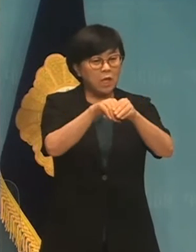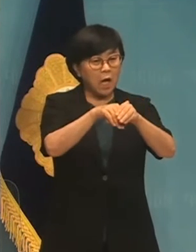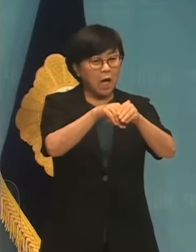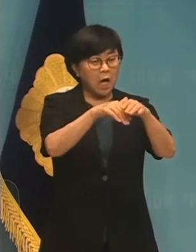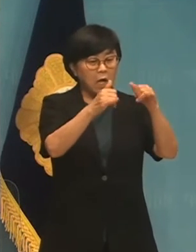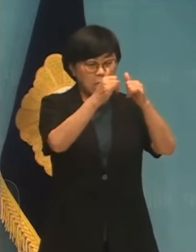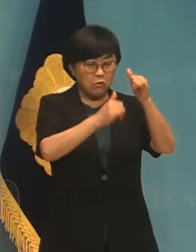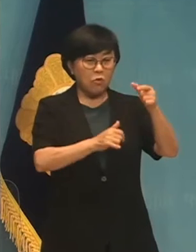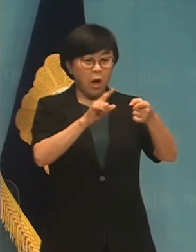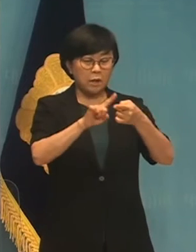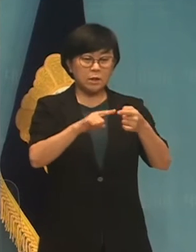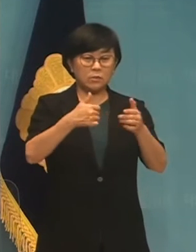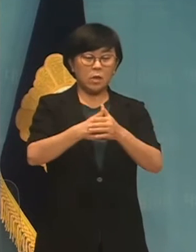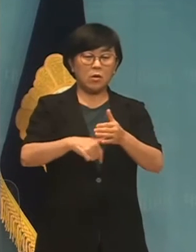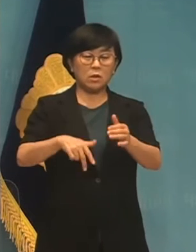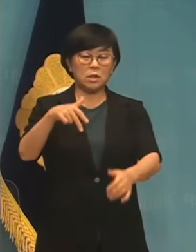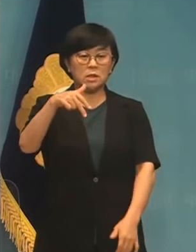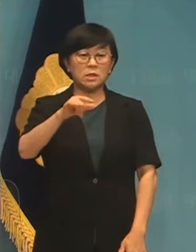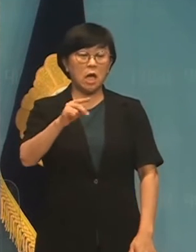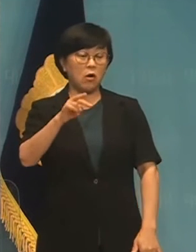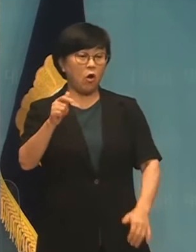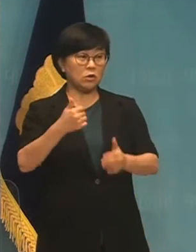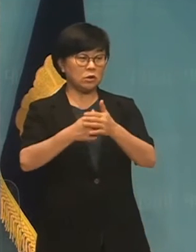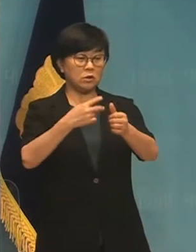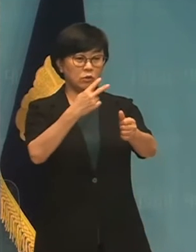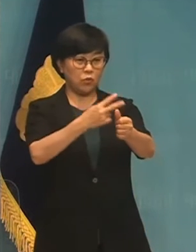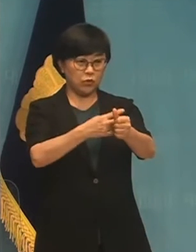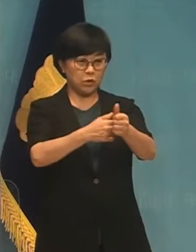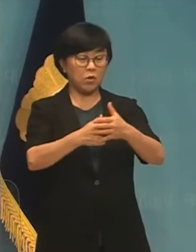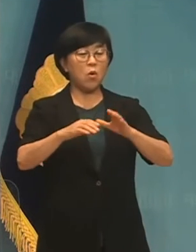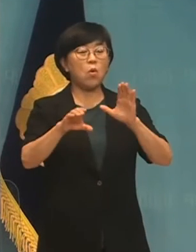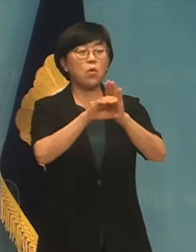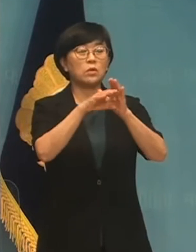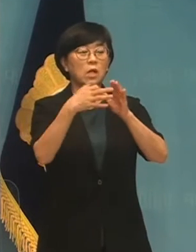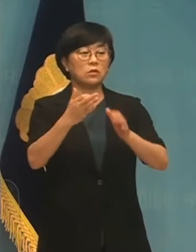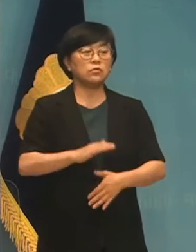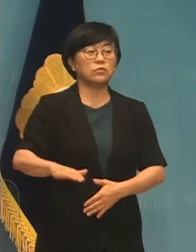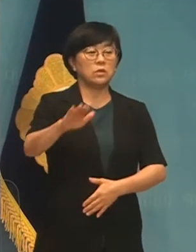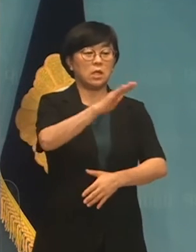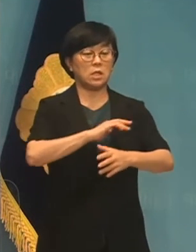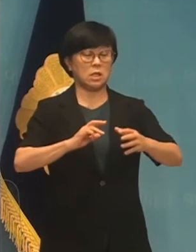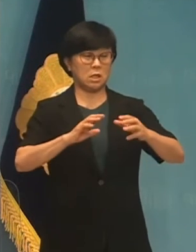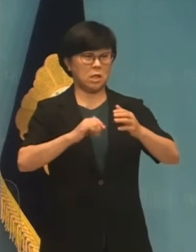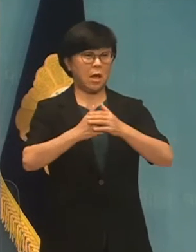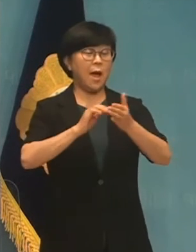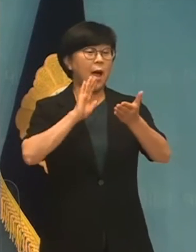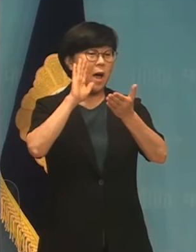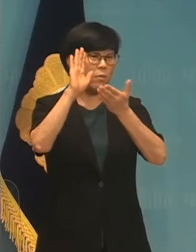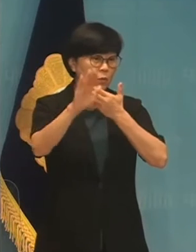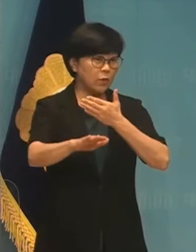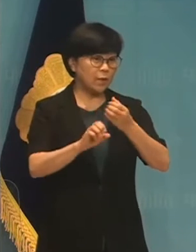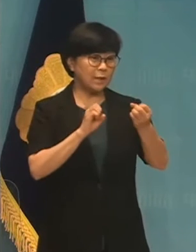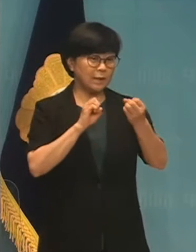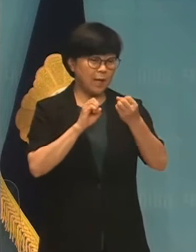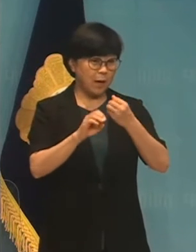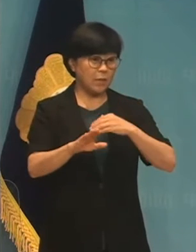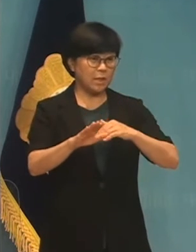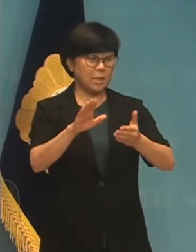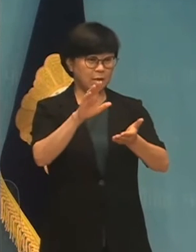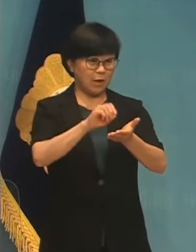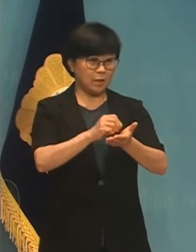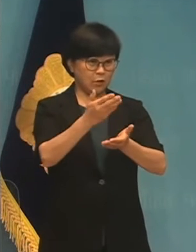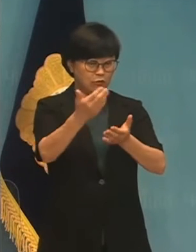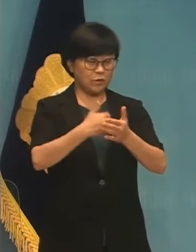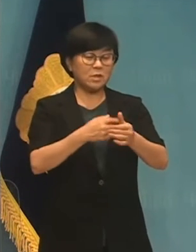문화인류학자 제러드 다이아몬드 교수는 코로나19는 우리에게 지구적 답을 찾도록 숙제를 낸